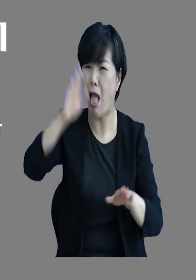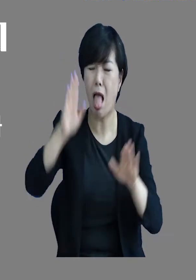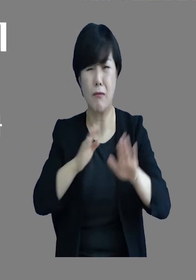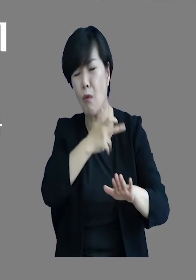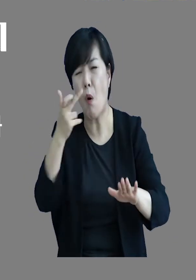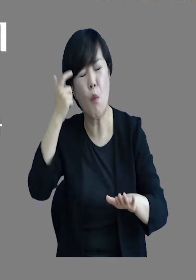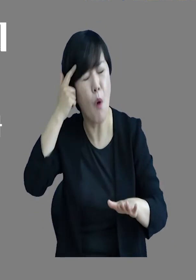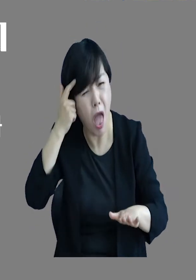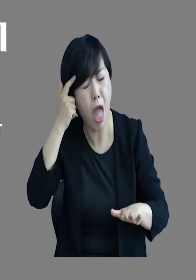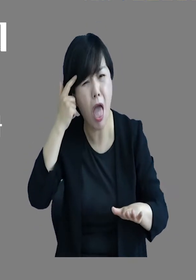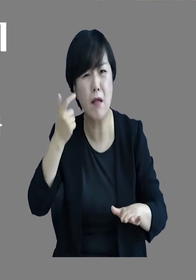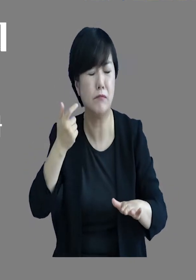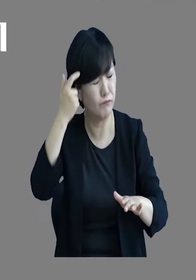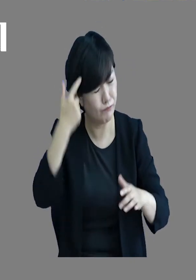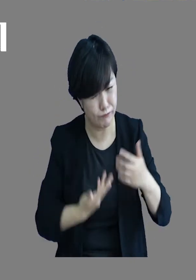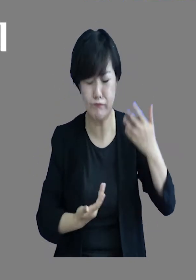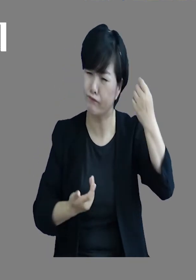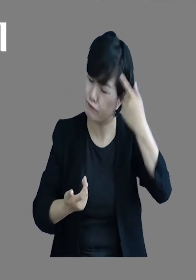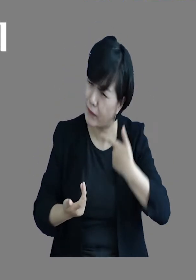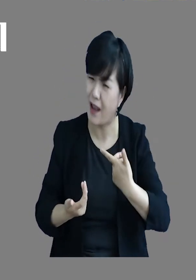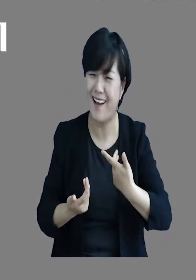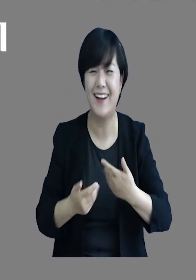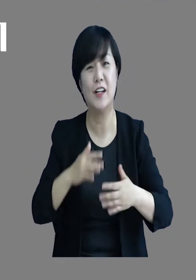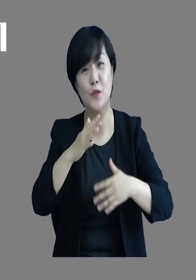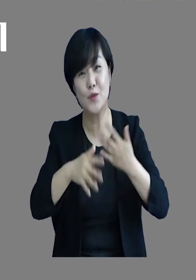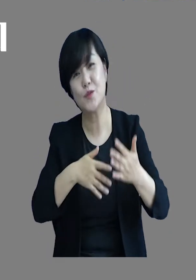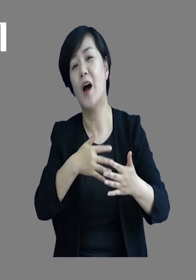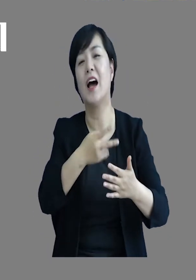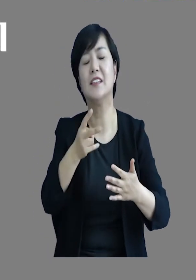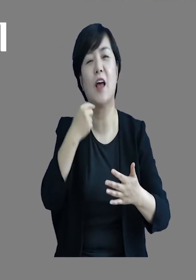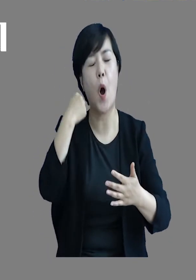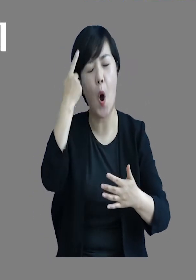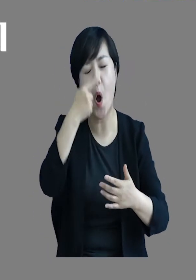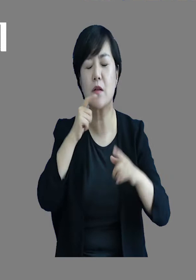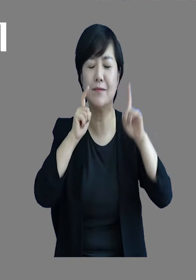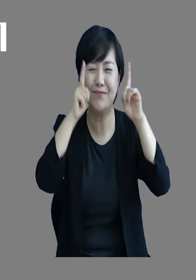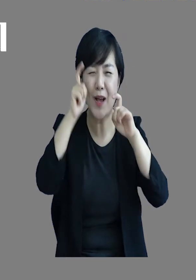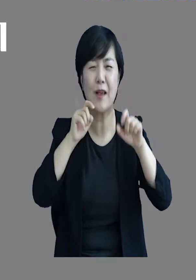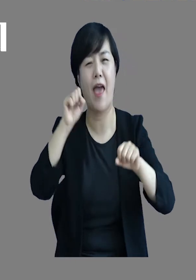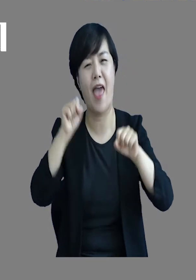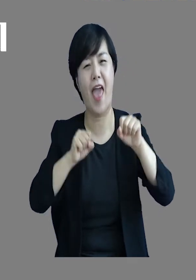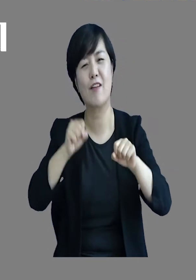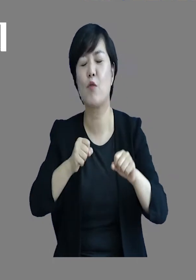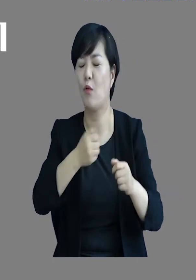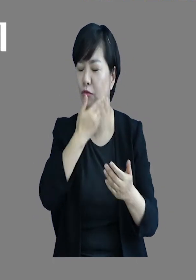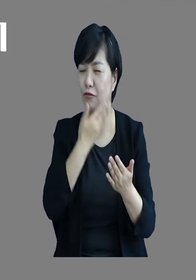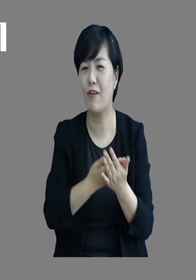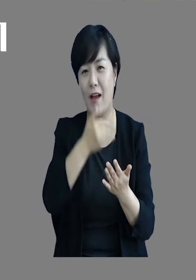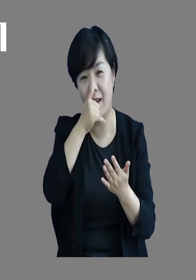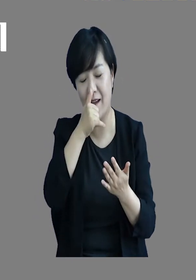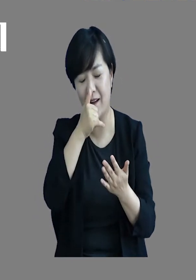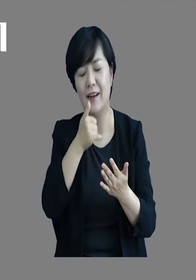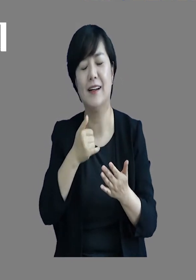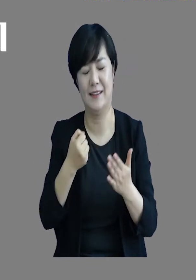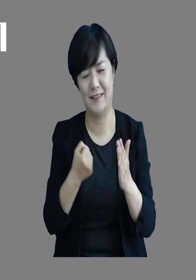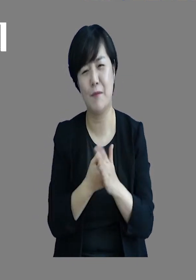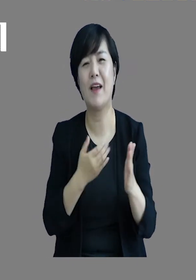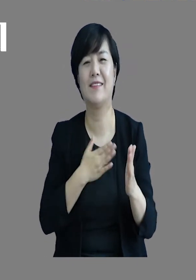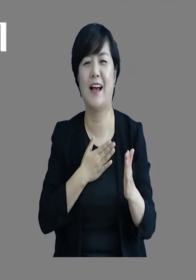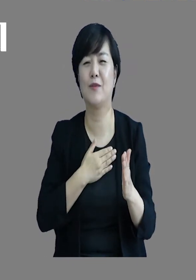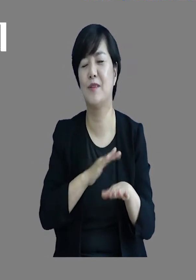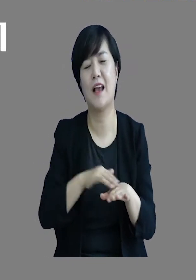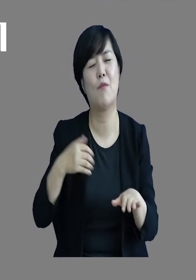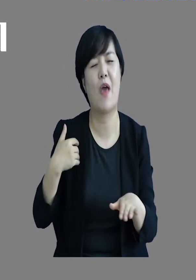뭐 이런 얘기를 많이 들었거든요. 수어는 표정과 동작이 중요합니다. 그러고 보니 저도 모르게